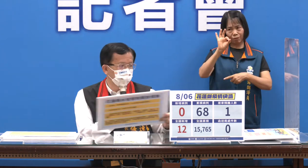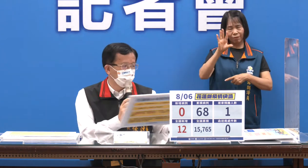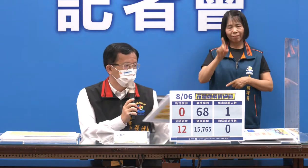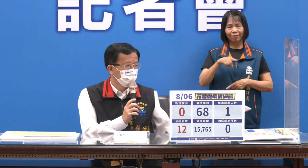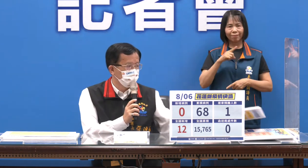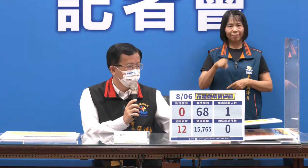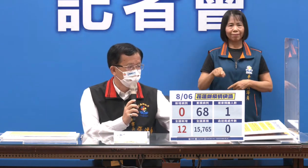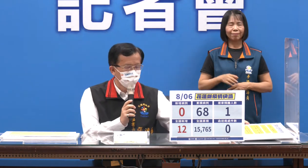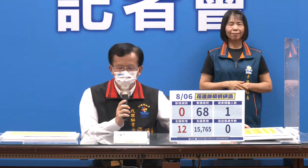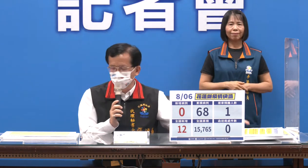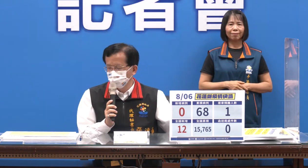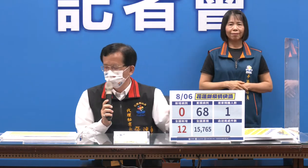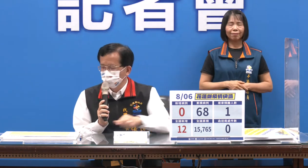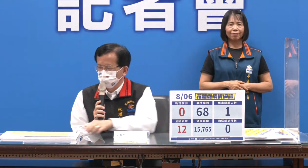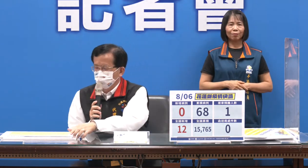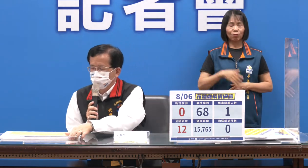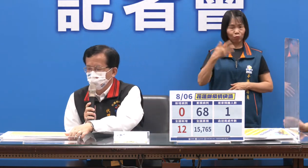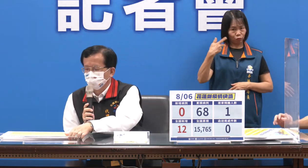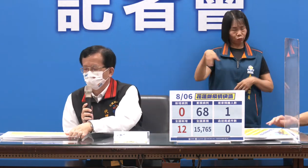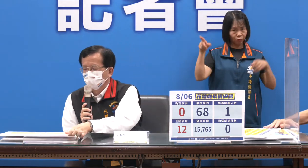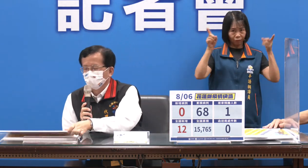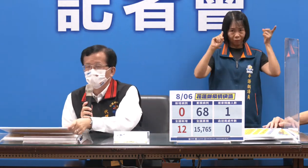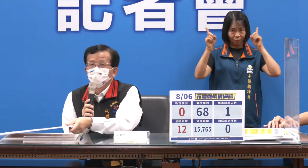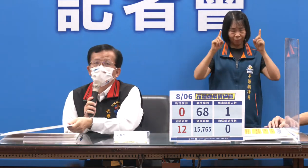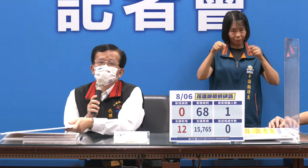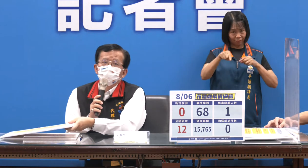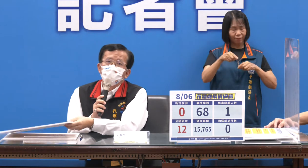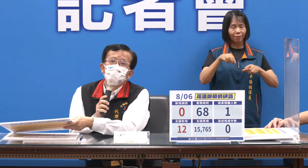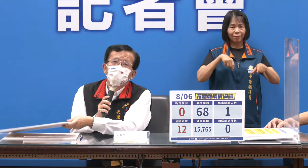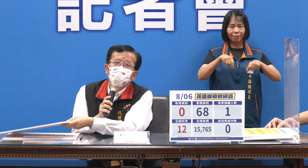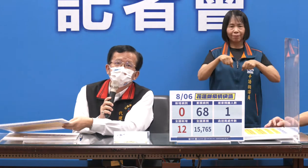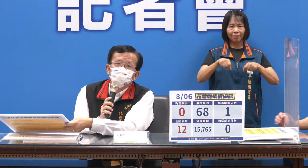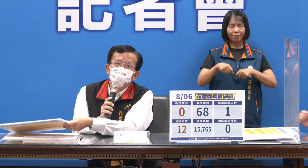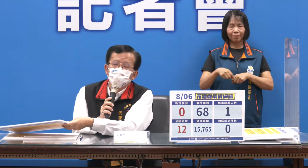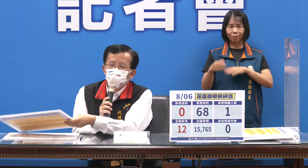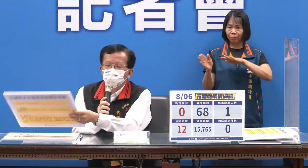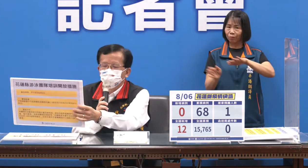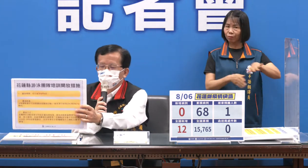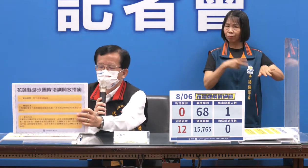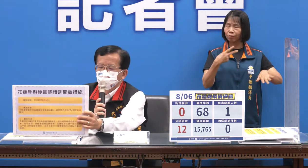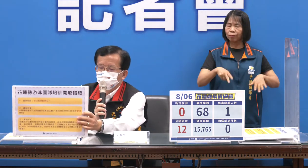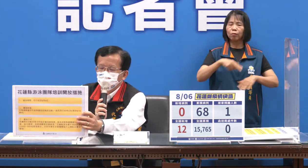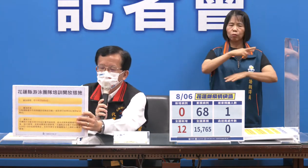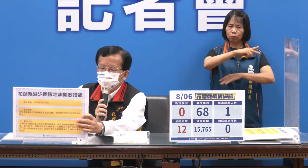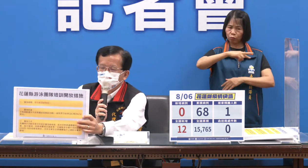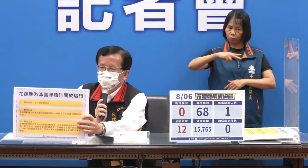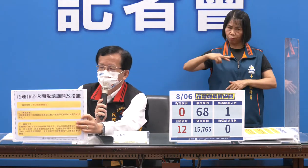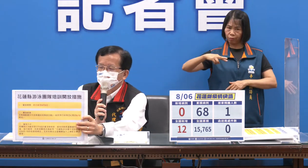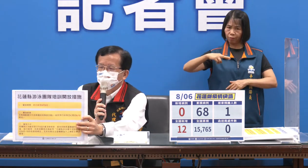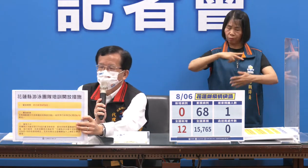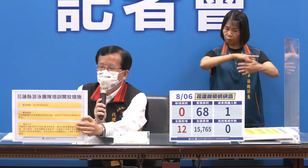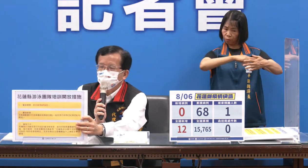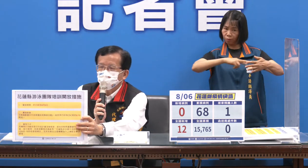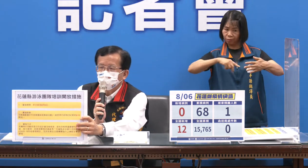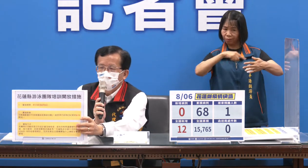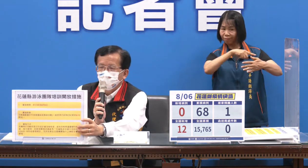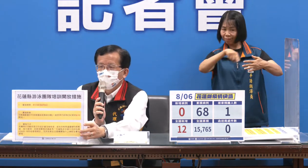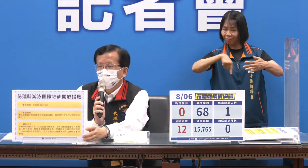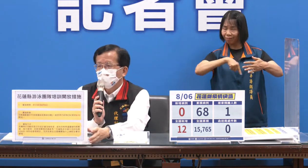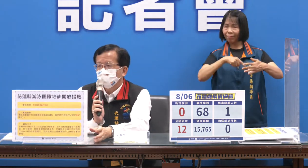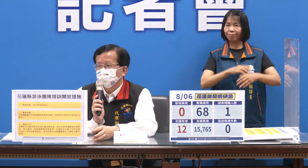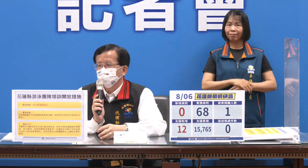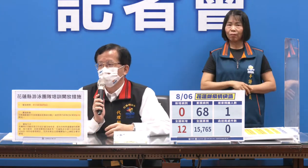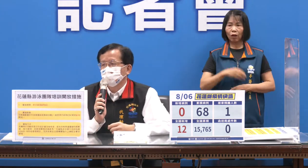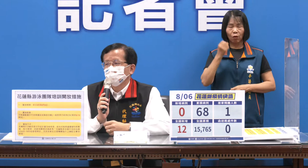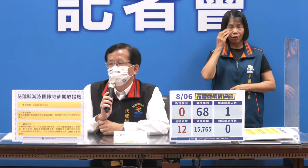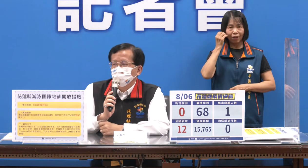水域开放的一个措施。另外还有一个就是游泳池，